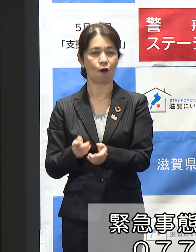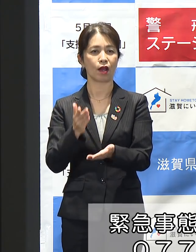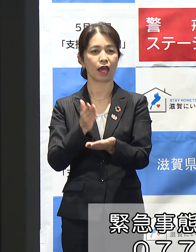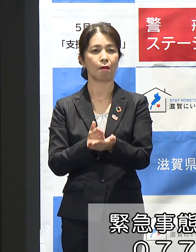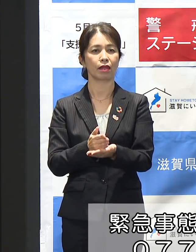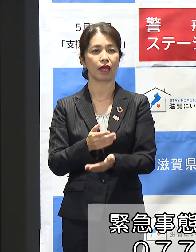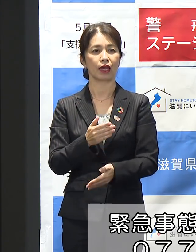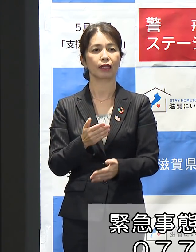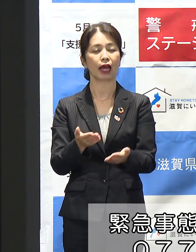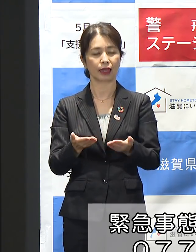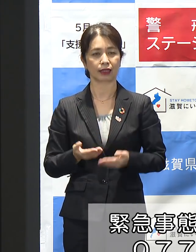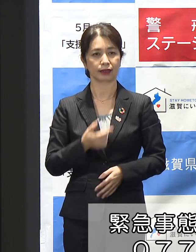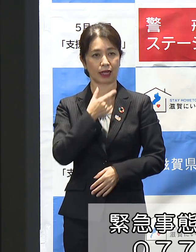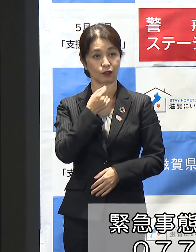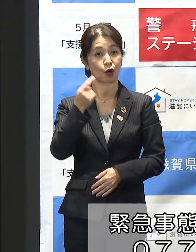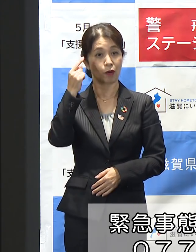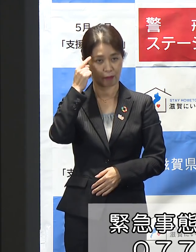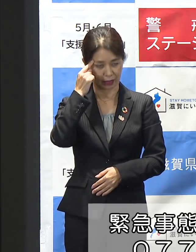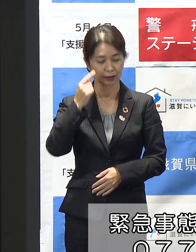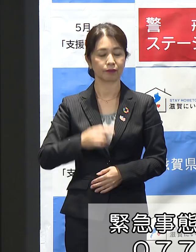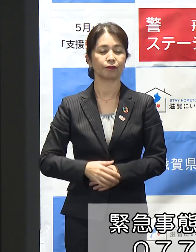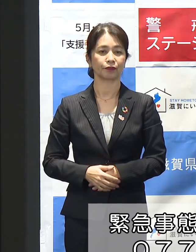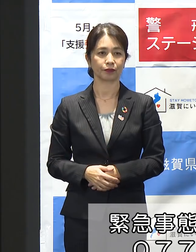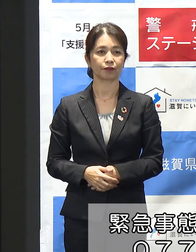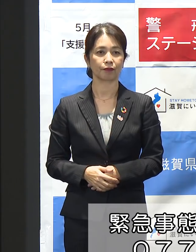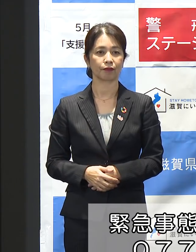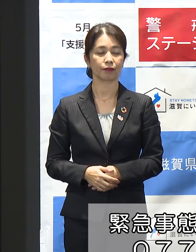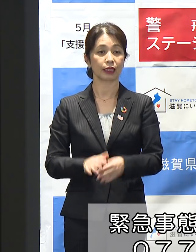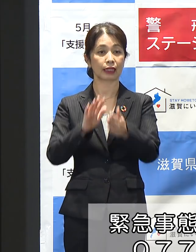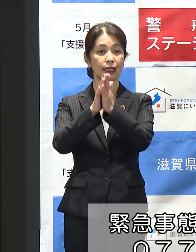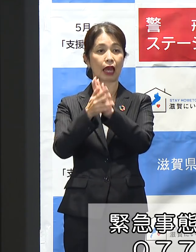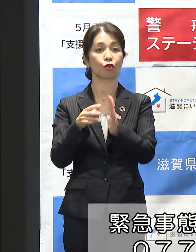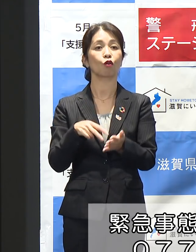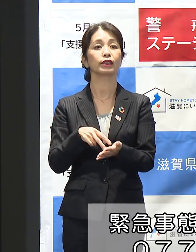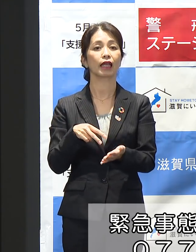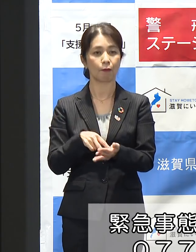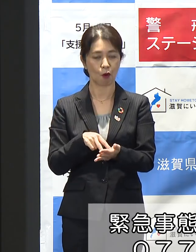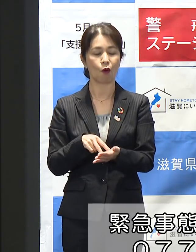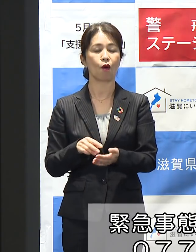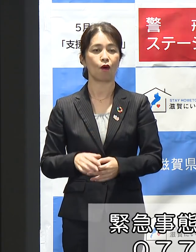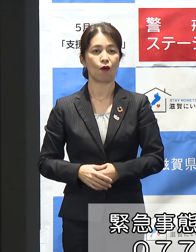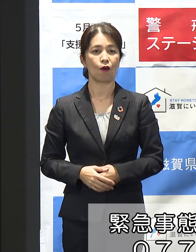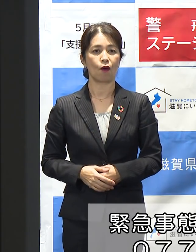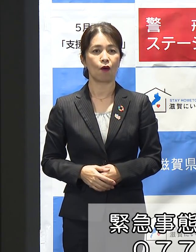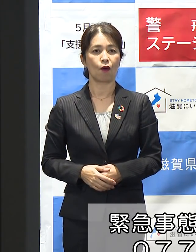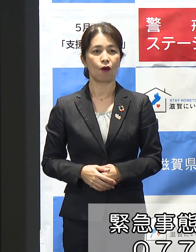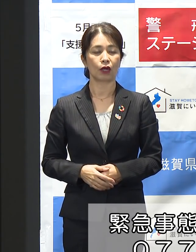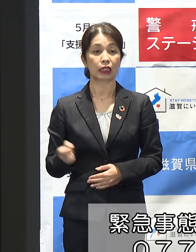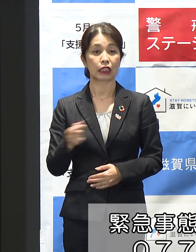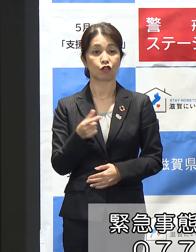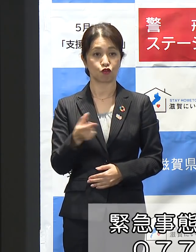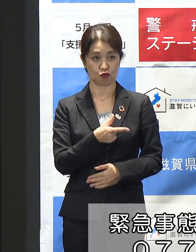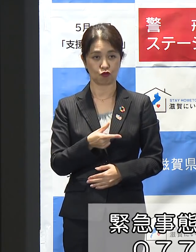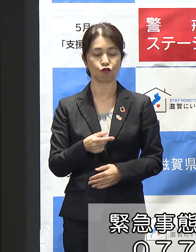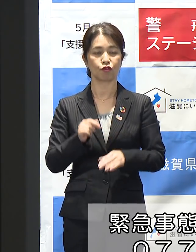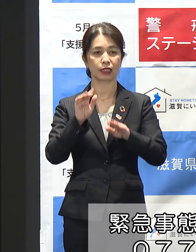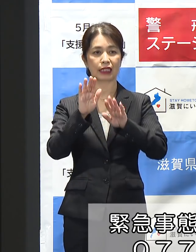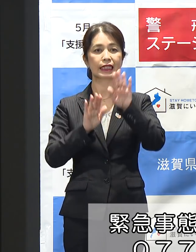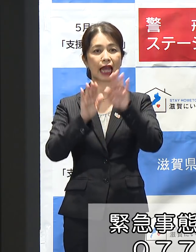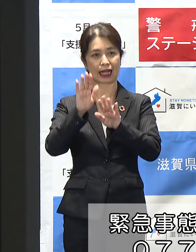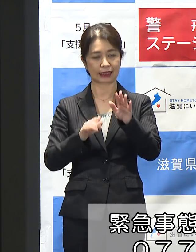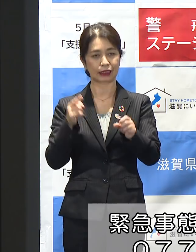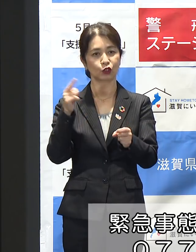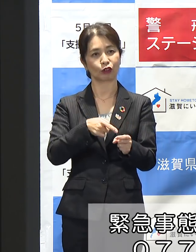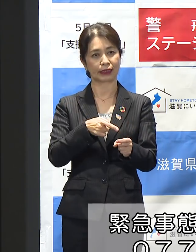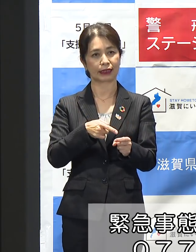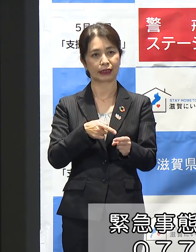きますようお願いをいたします。県といたしましても緊急事態措置